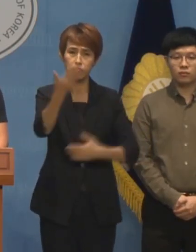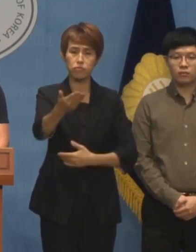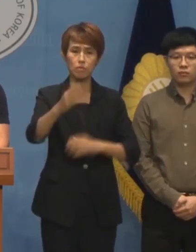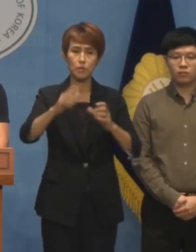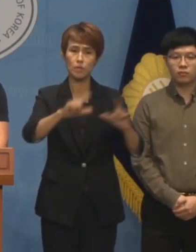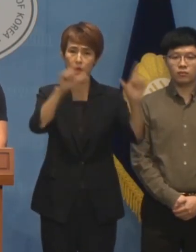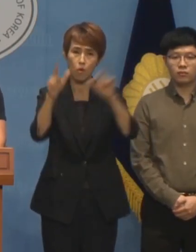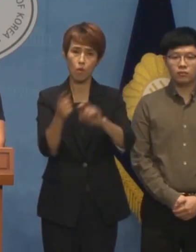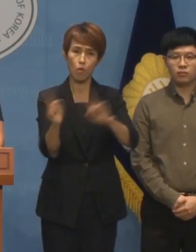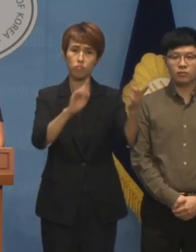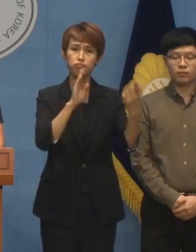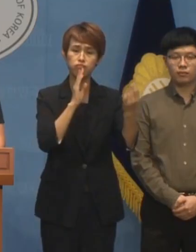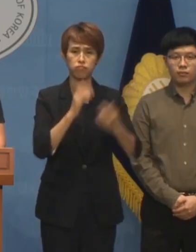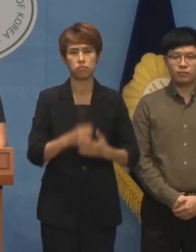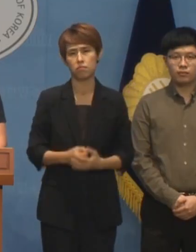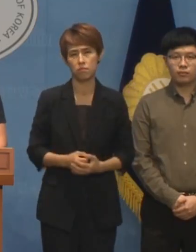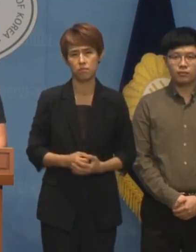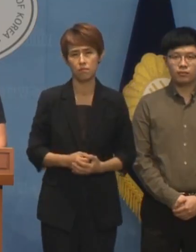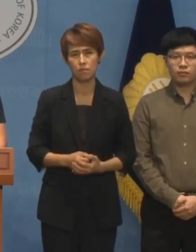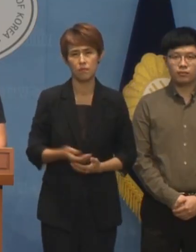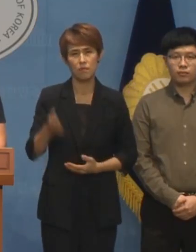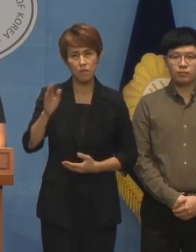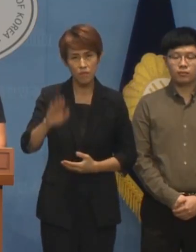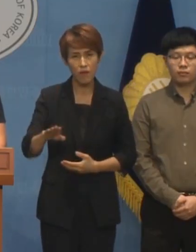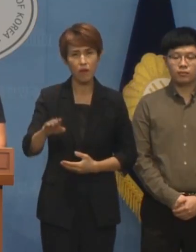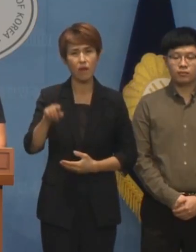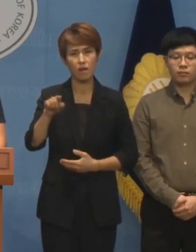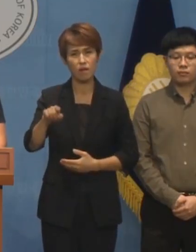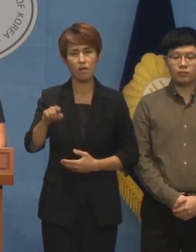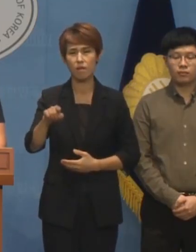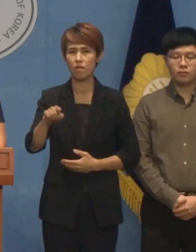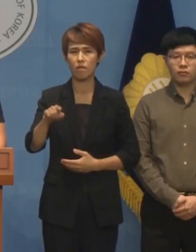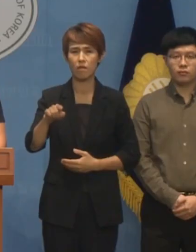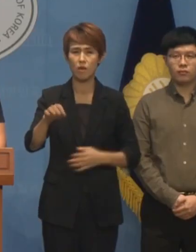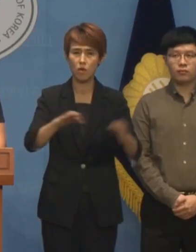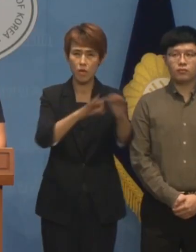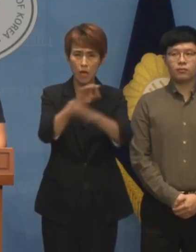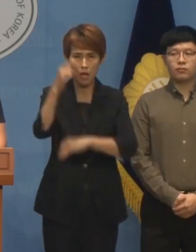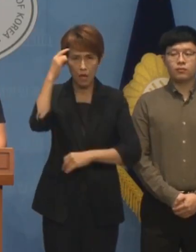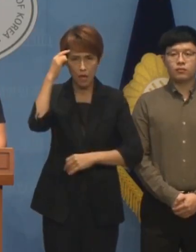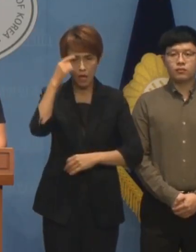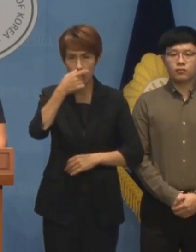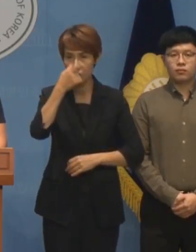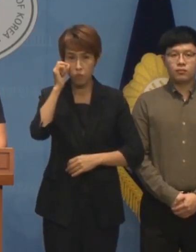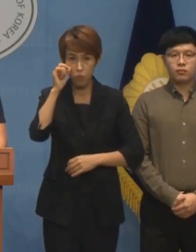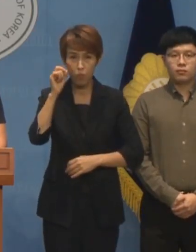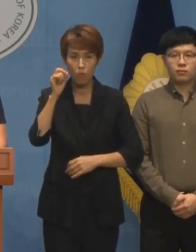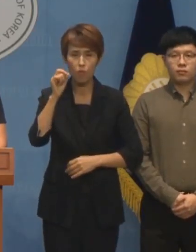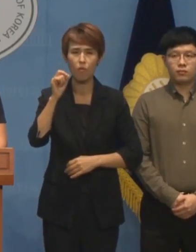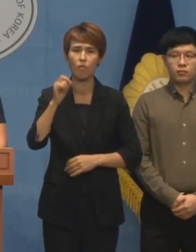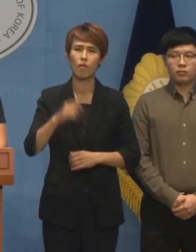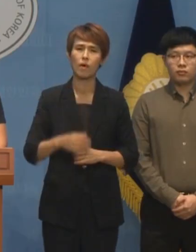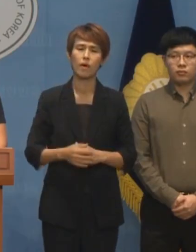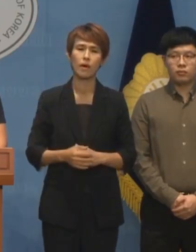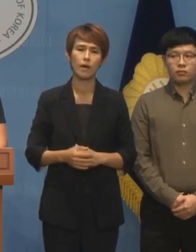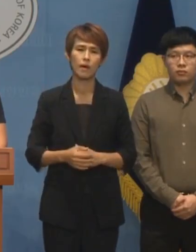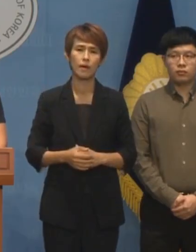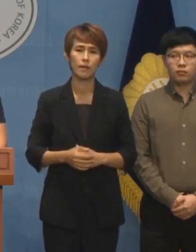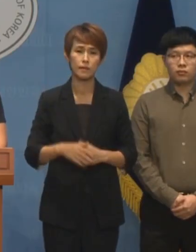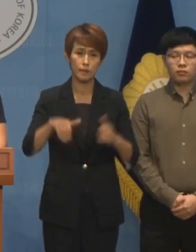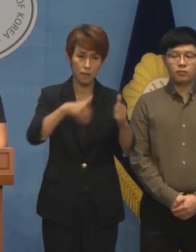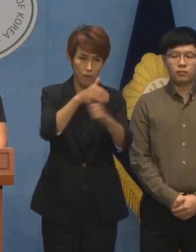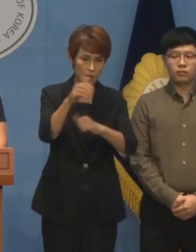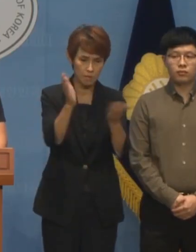아닙니까? 허나 이런 마법 같은 일은 왜곡된 경제관의 망상 속에선 가능할지라도 현실에선